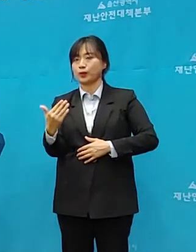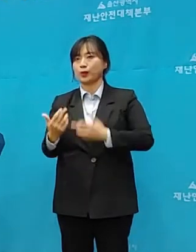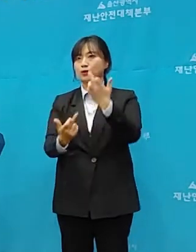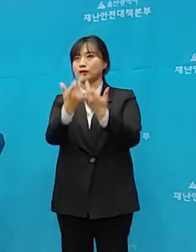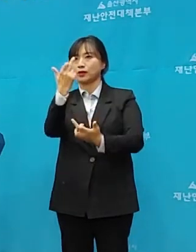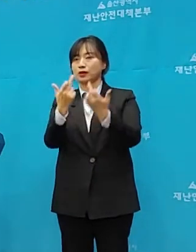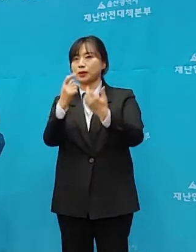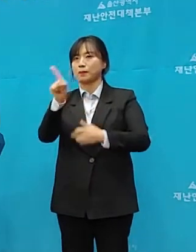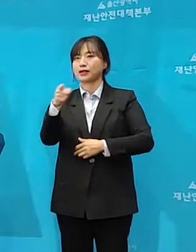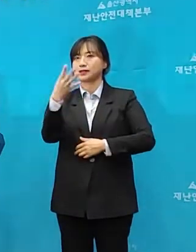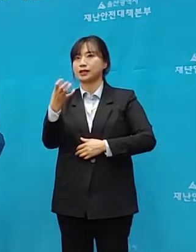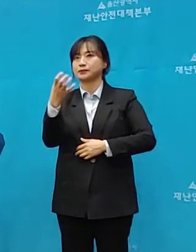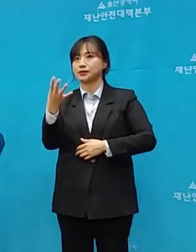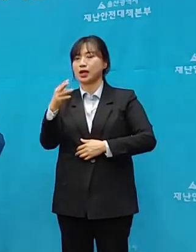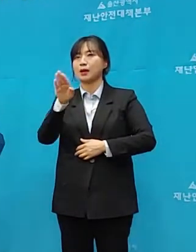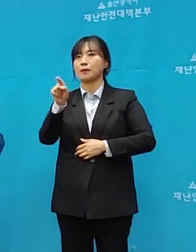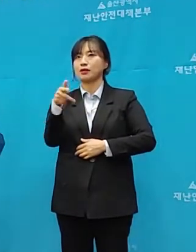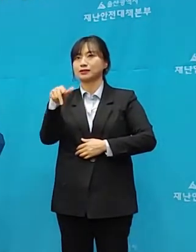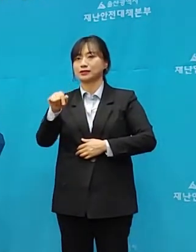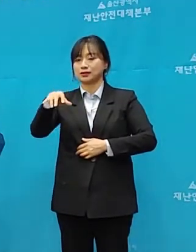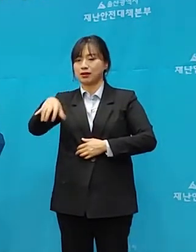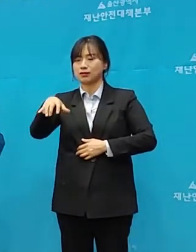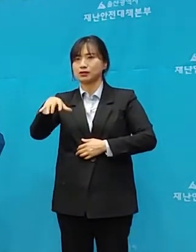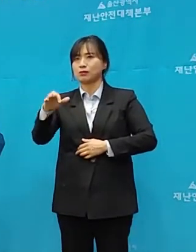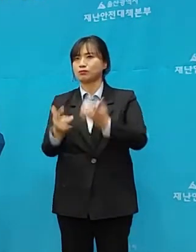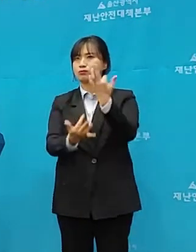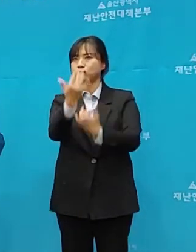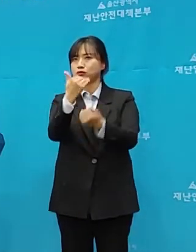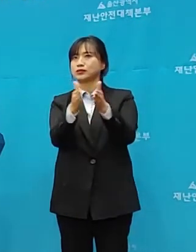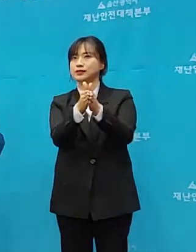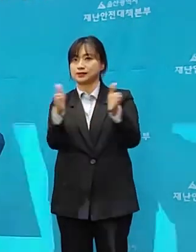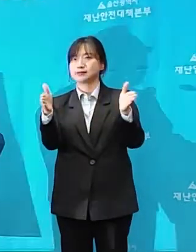산 144번지 인근에서 발생되었습니다.